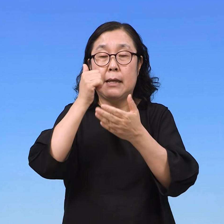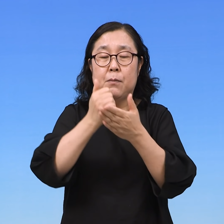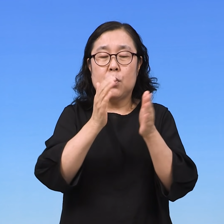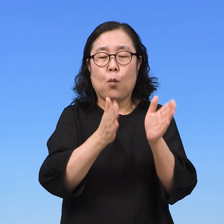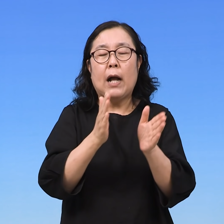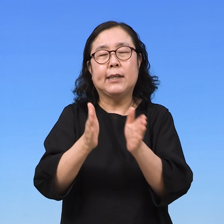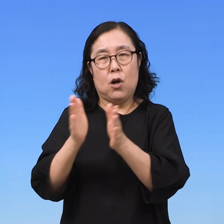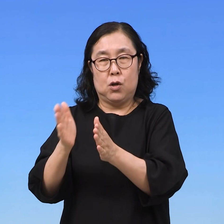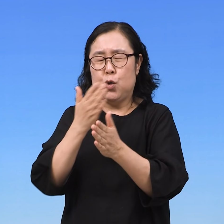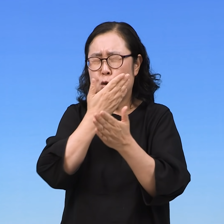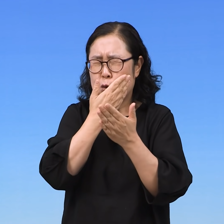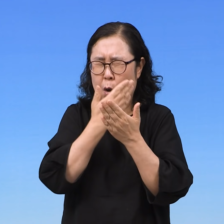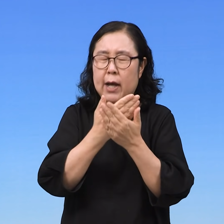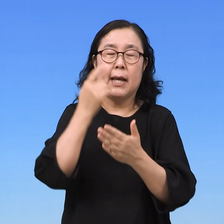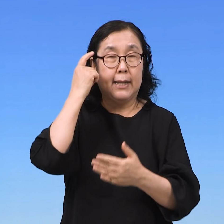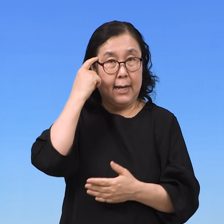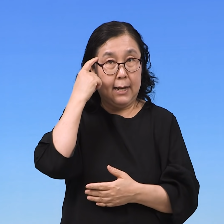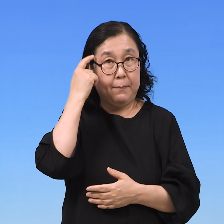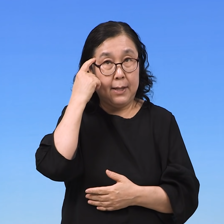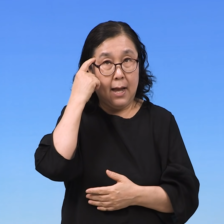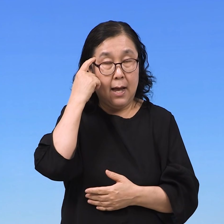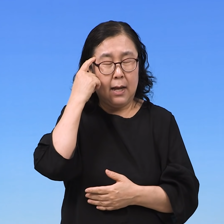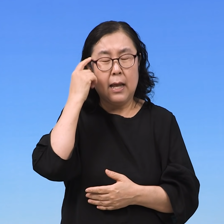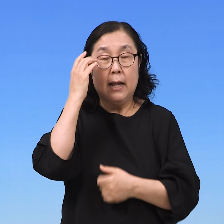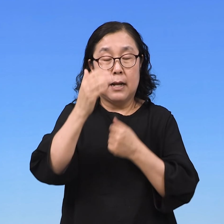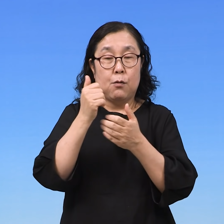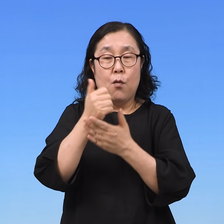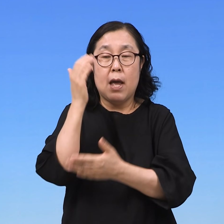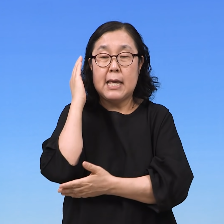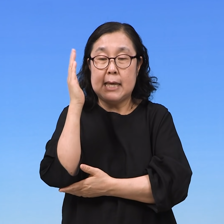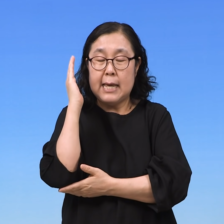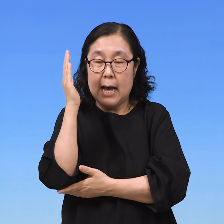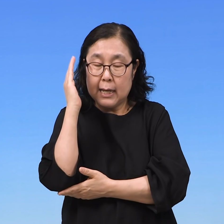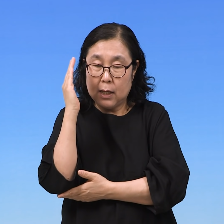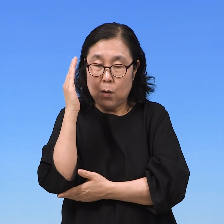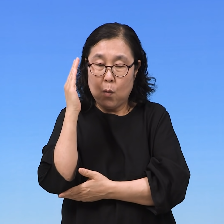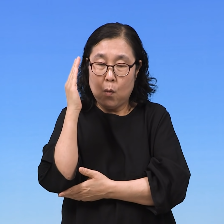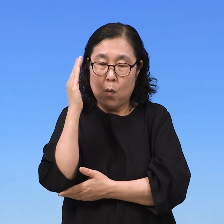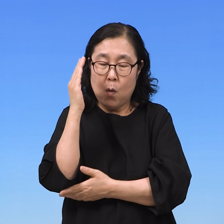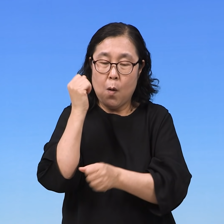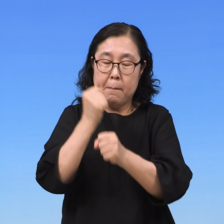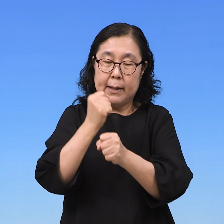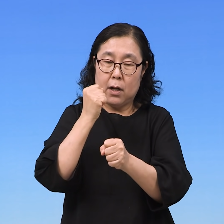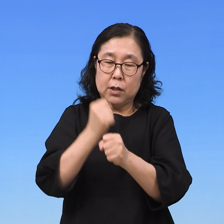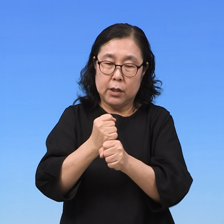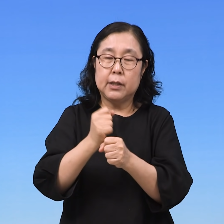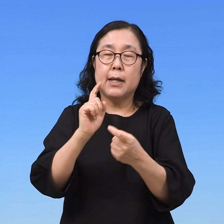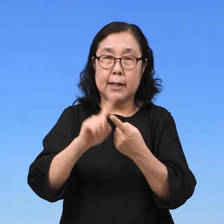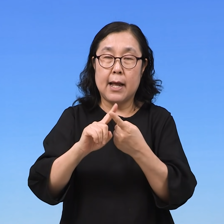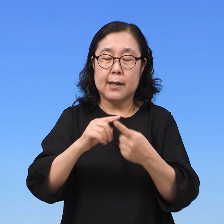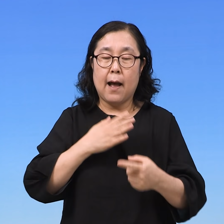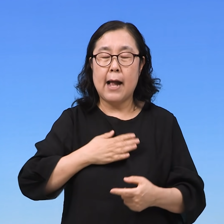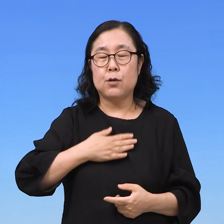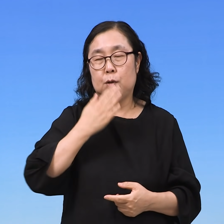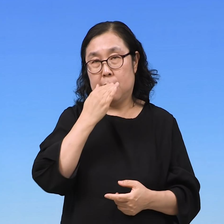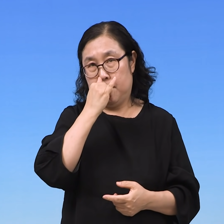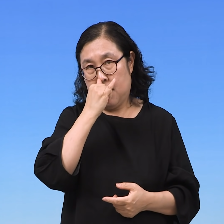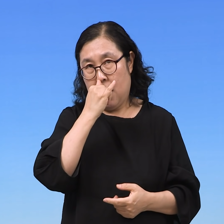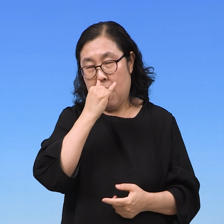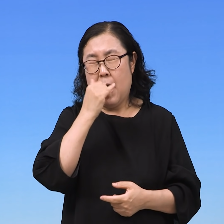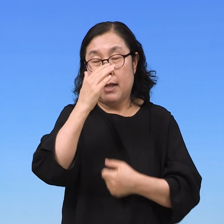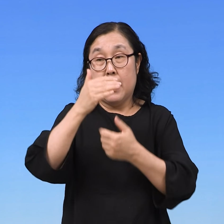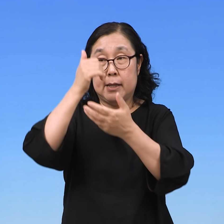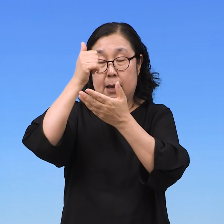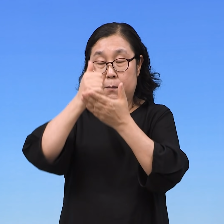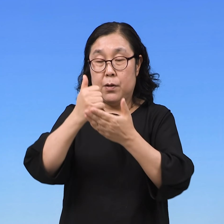보면은 성경이 왜 이렇게 스토리로 구성이 되어 있는가를 금방 이해하실 겁니다. 하나님은